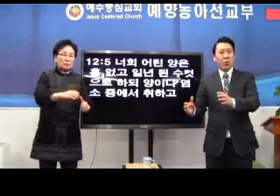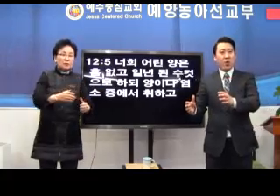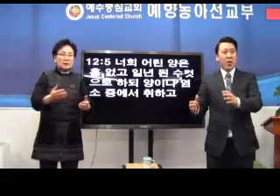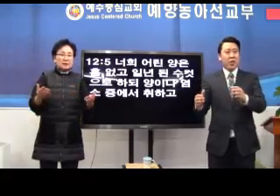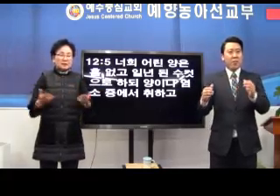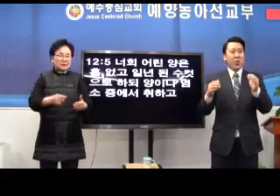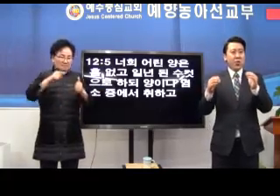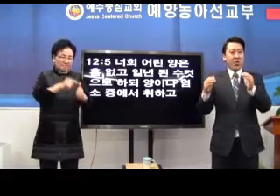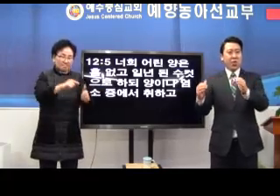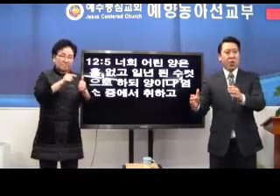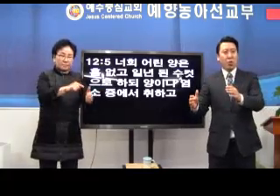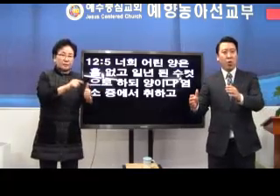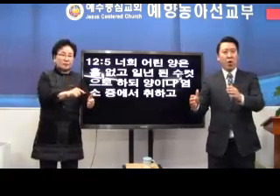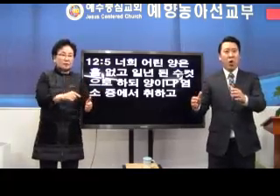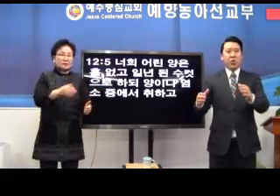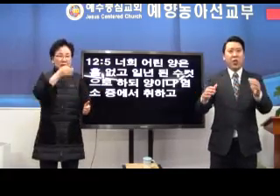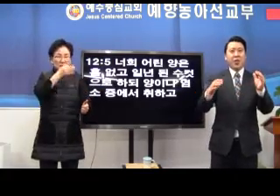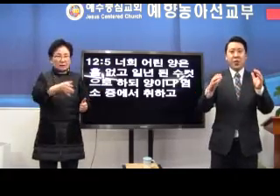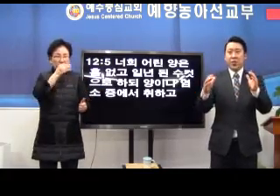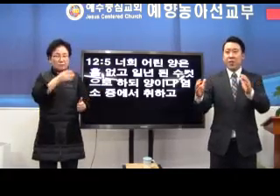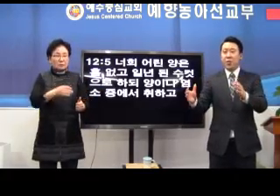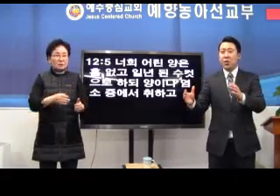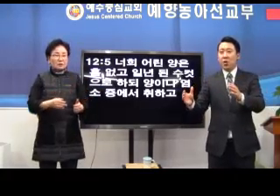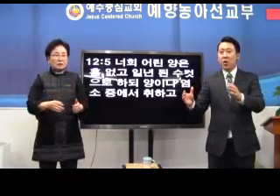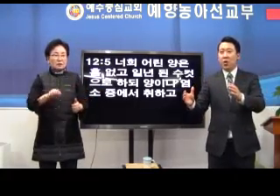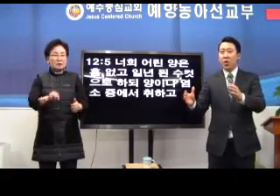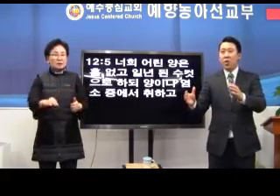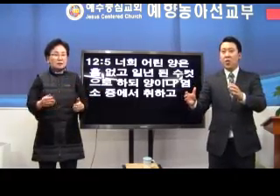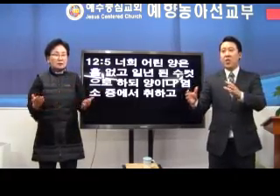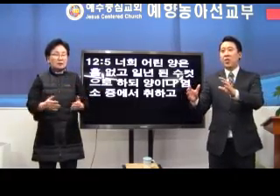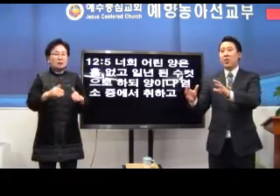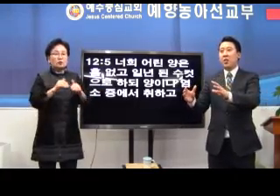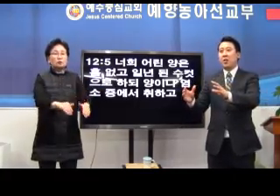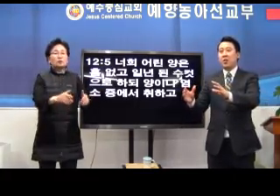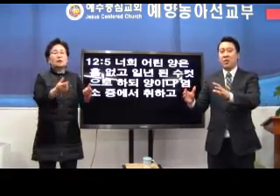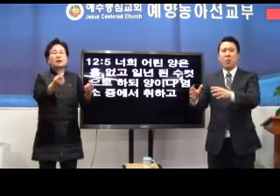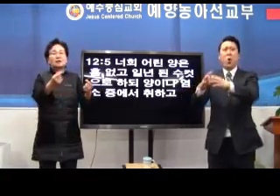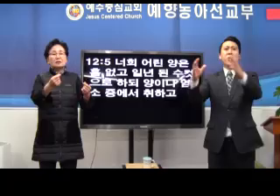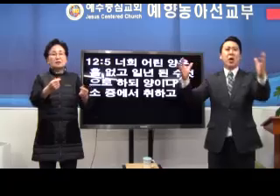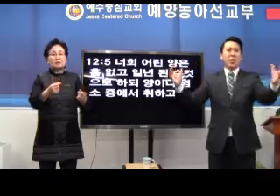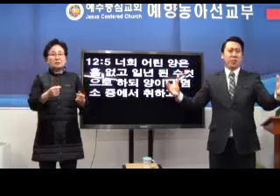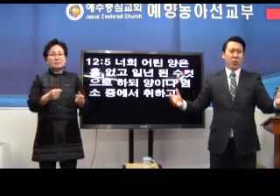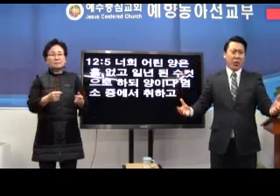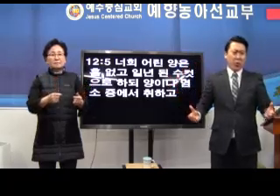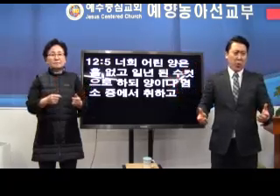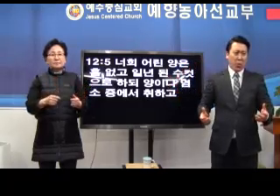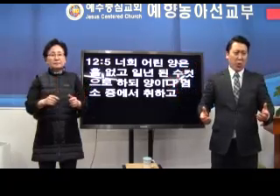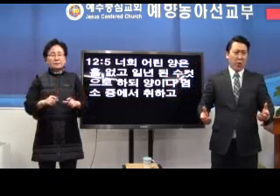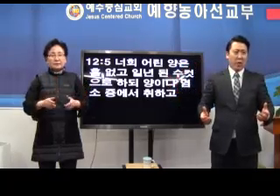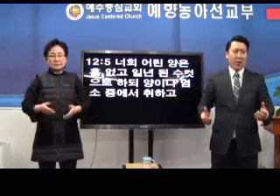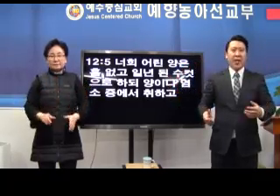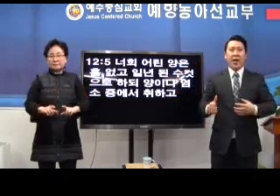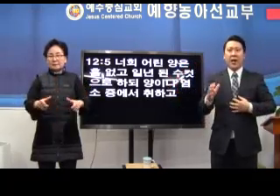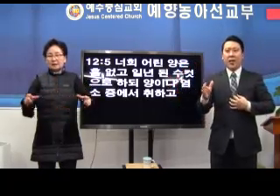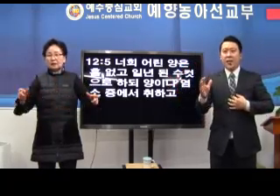시키고 힘든 일을 시키고 허드렛 일을 시키면서 이들을 번성하지 못하도록 이렇게 악한